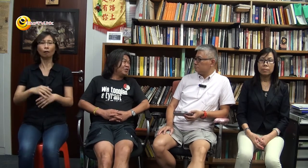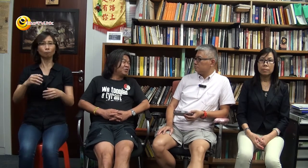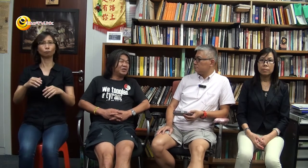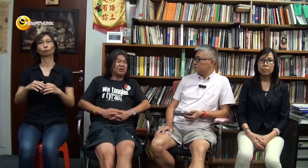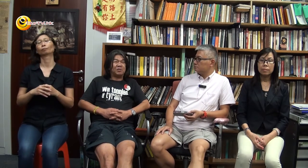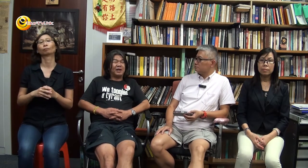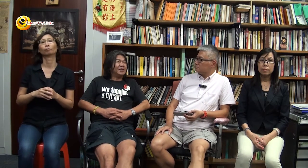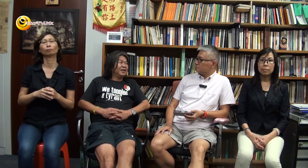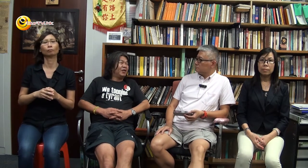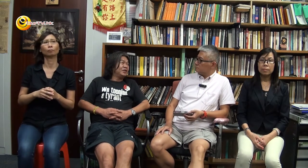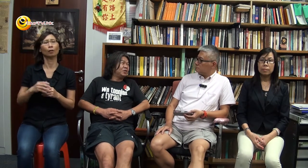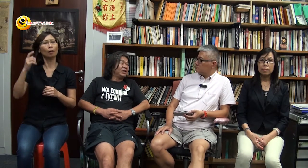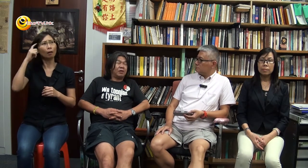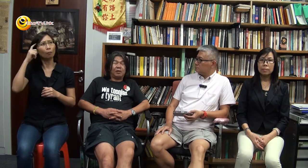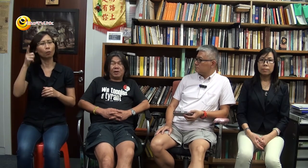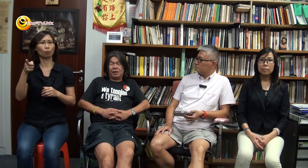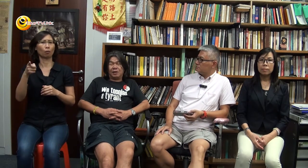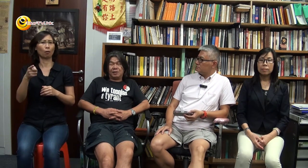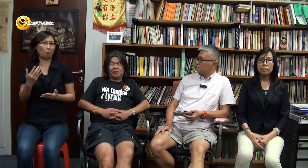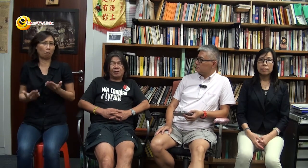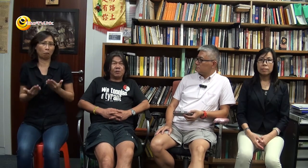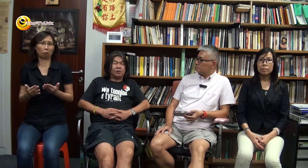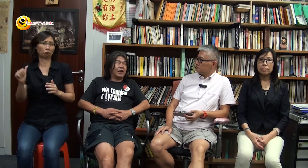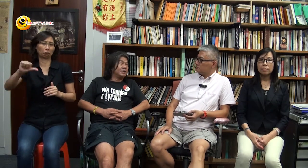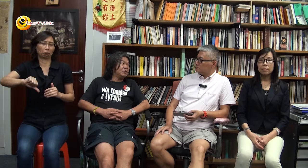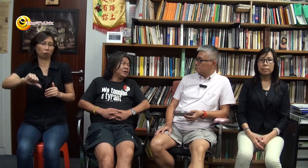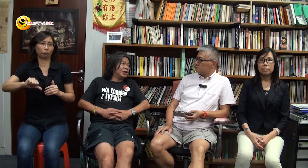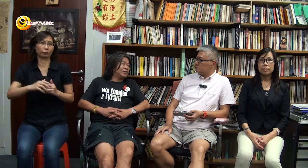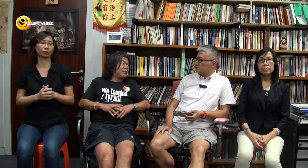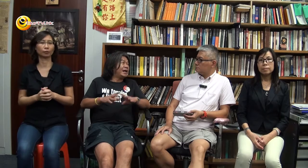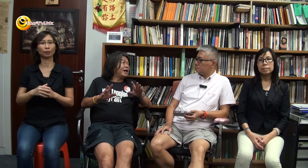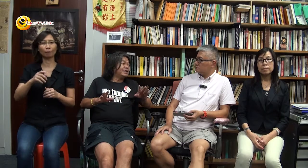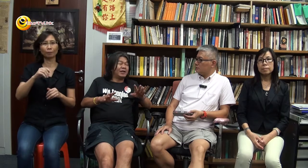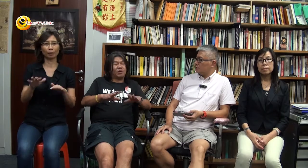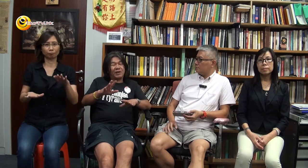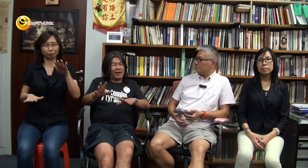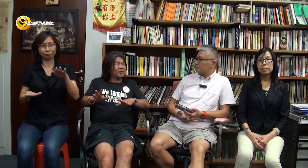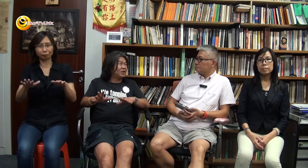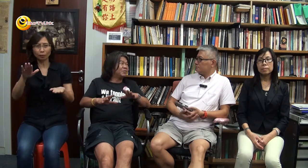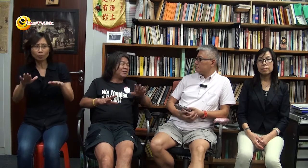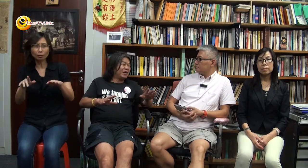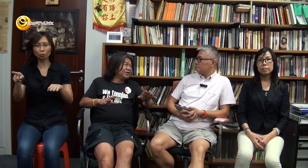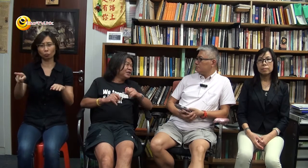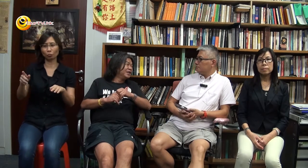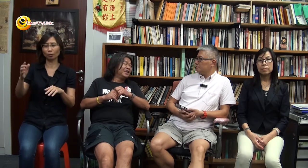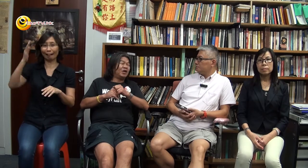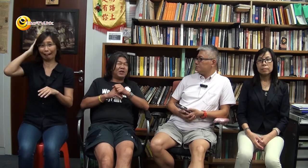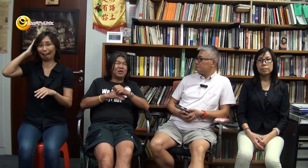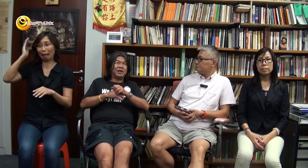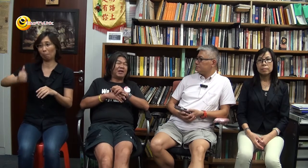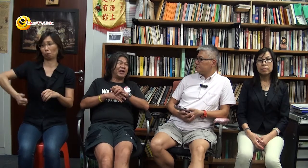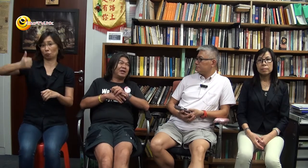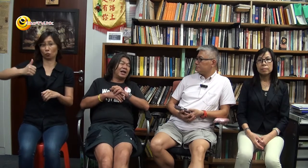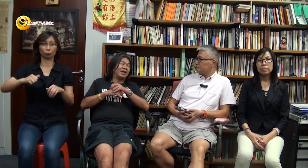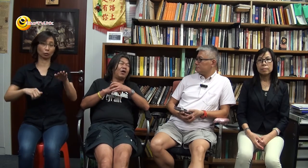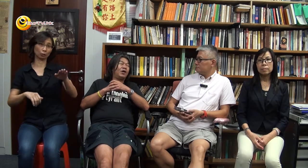佢，就等佢做主席，同埋可以做呢、這個有機會做呢個行政會議成員，即係平衡嘅，即係劉江華贏咗就俾翻個安慰